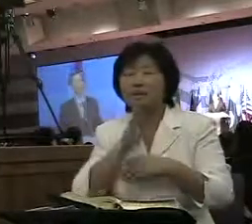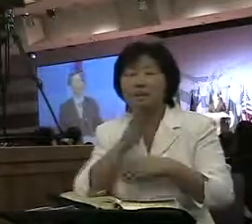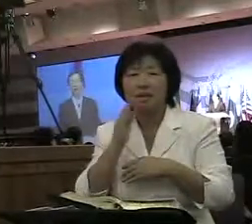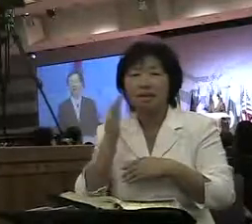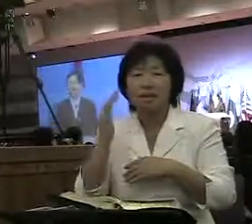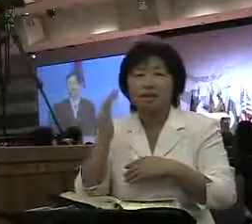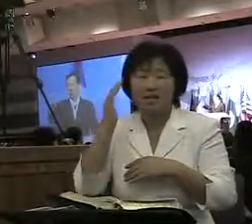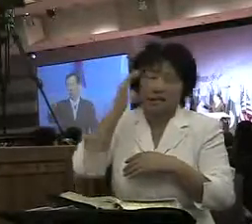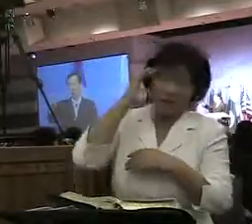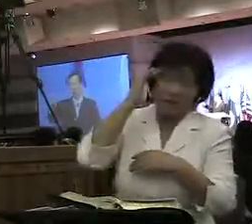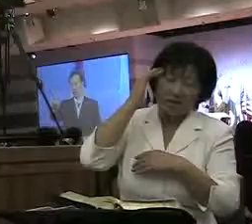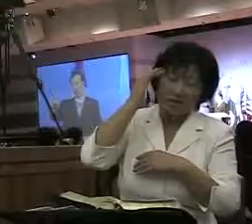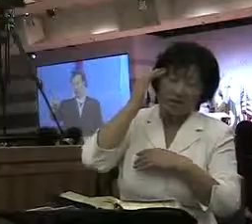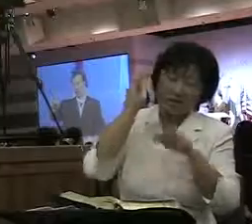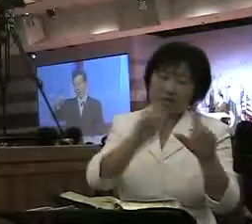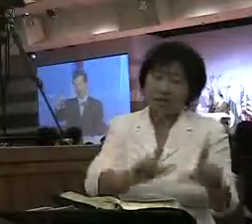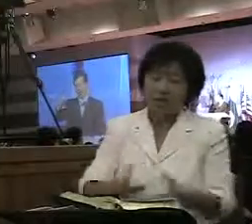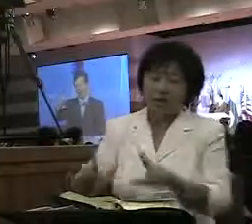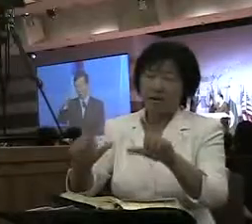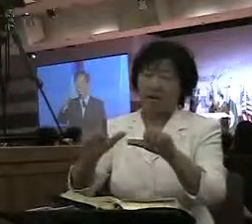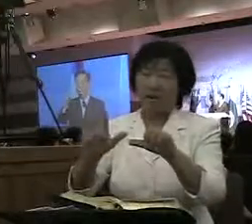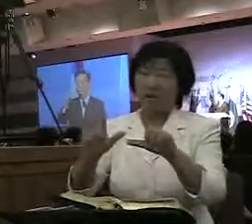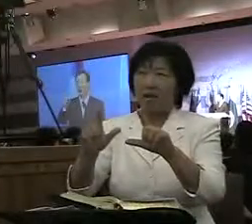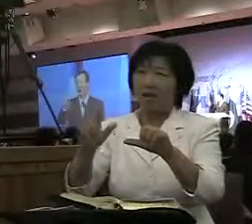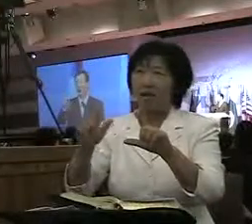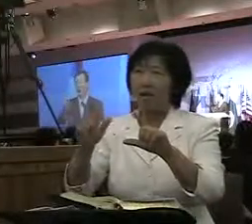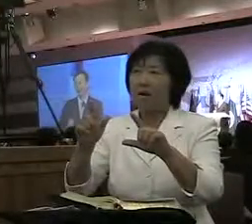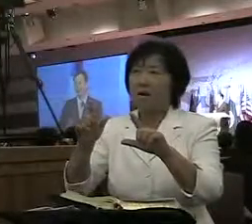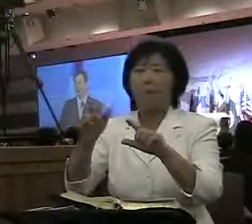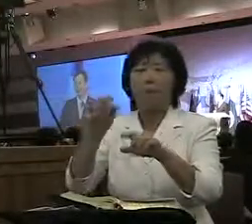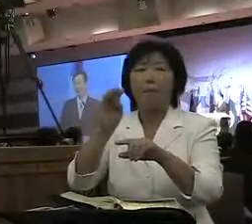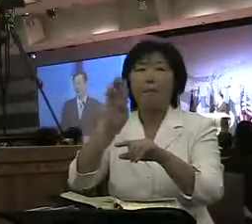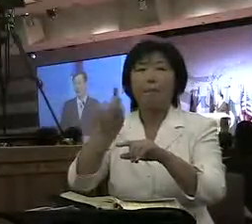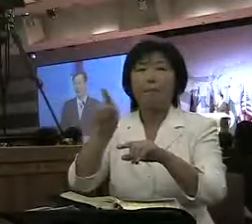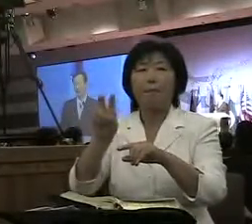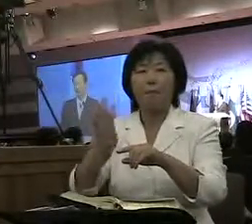치명적인 잘못을 해서 선 적이 있습니까? 무서운 자리입니다.